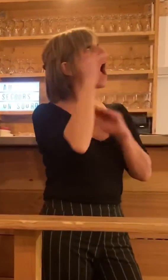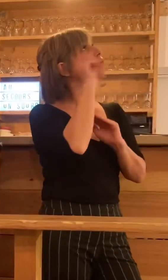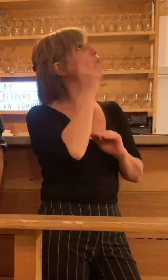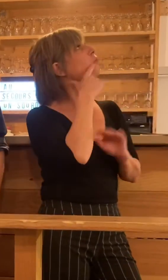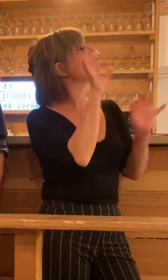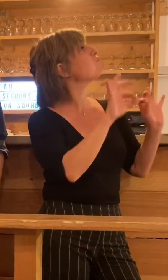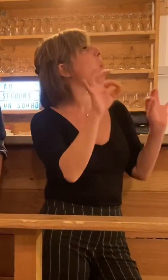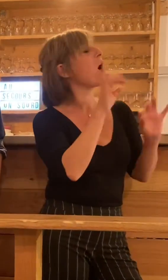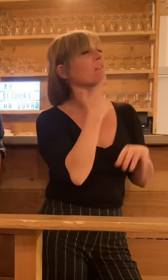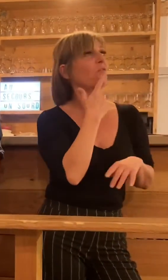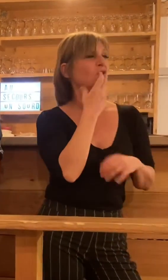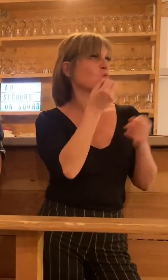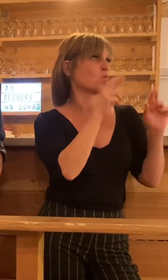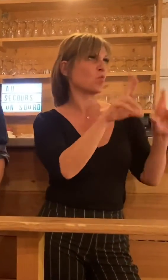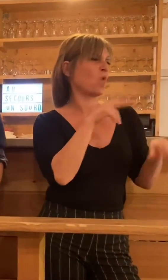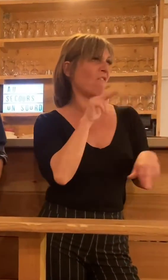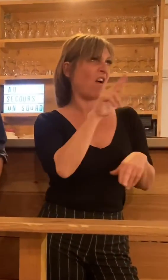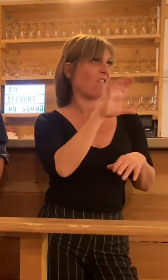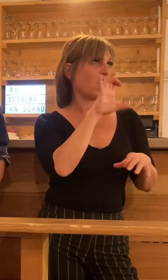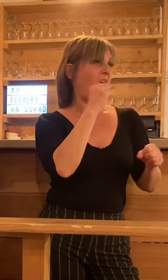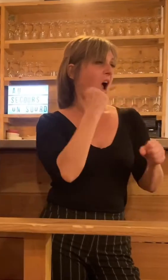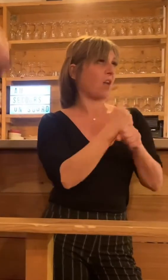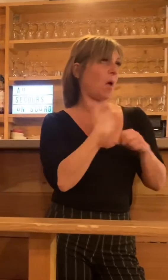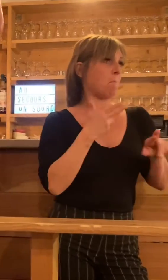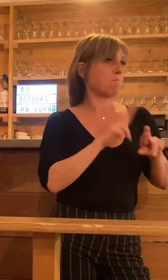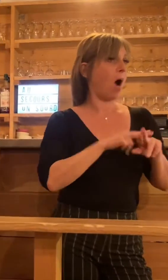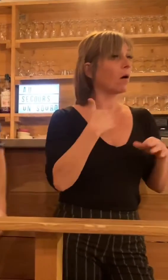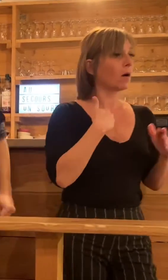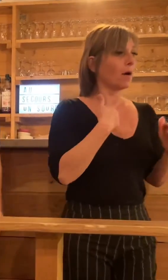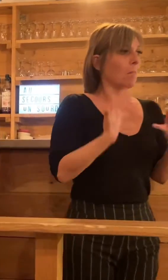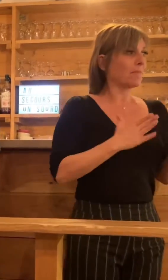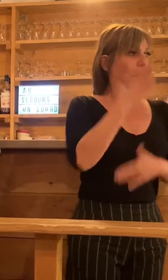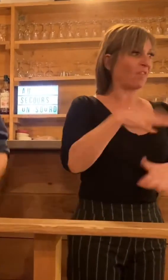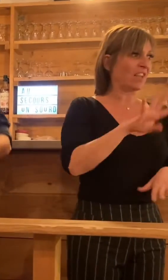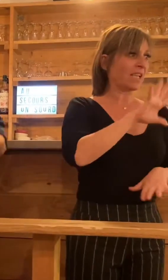mourir à 40 ans. C'est bon, j'ai 41 ans, je suis toujours vivant.